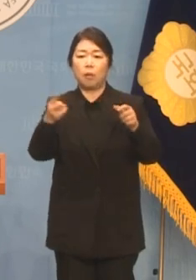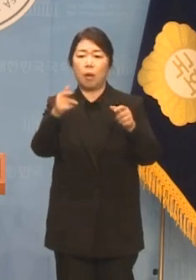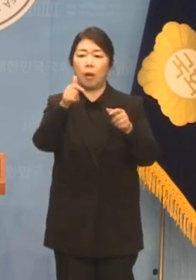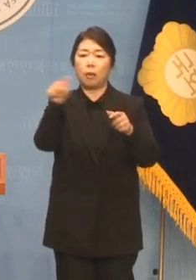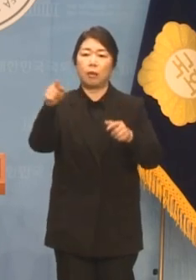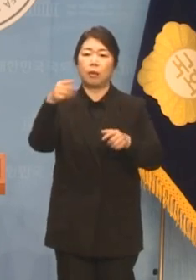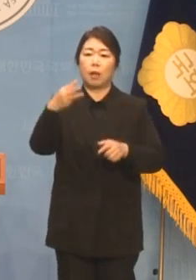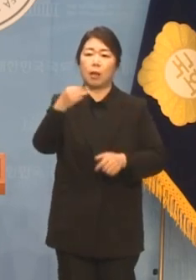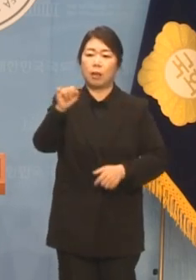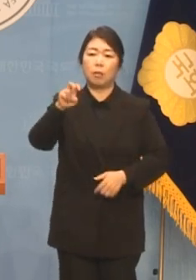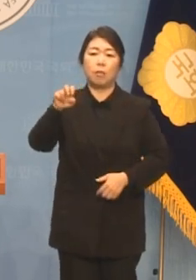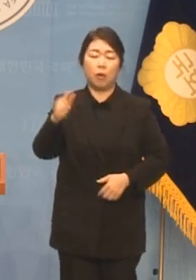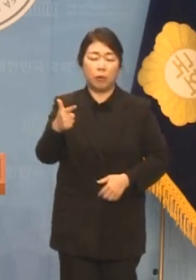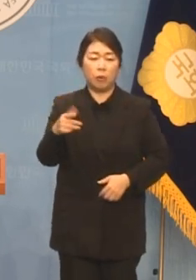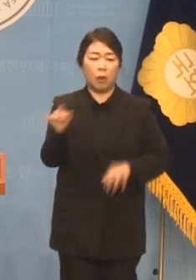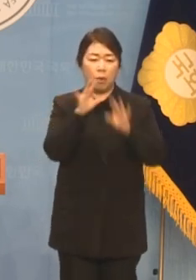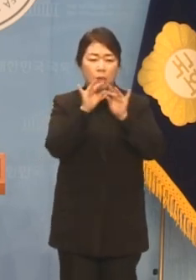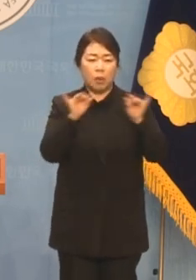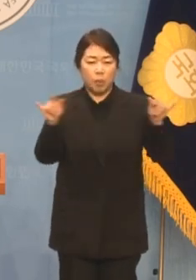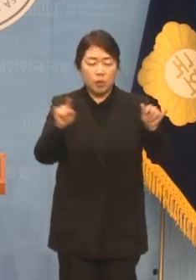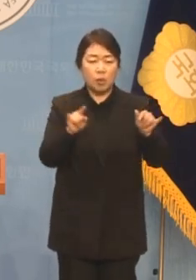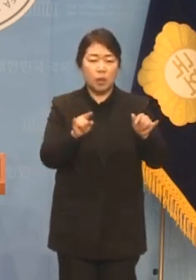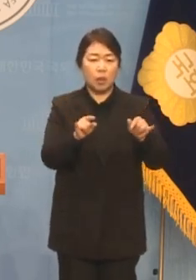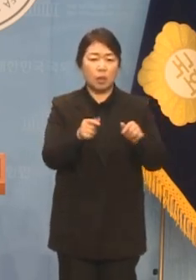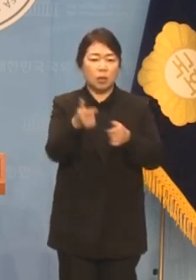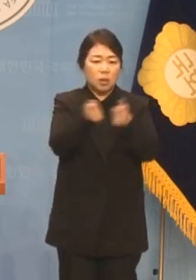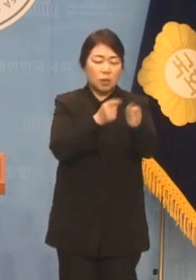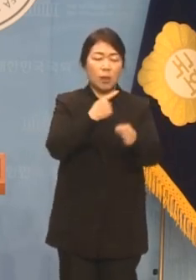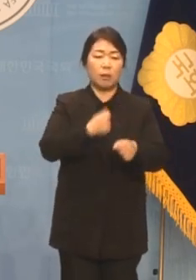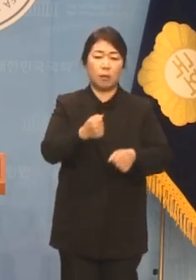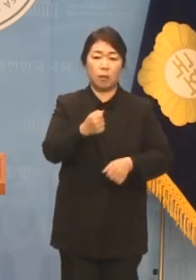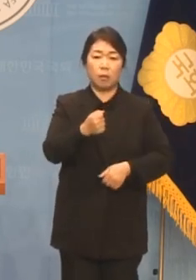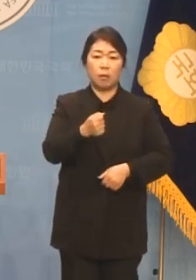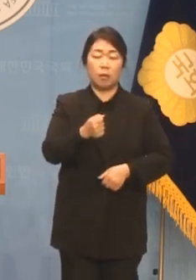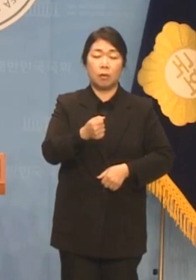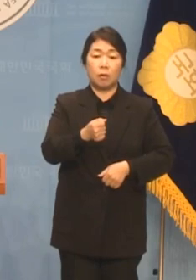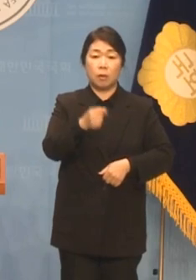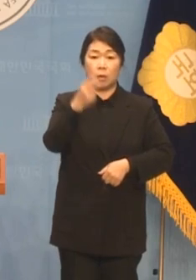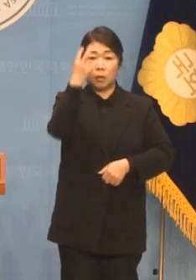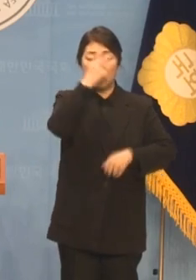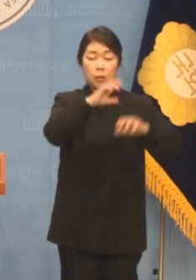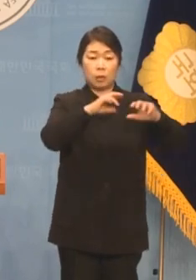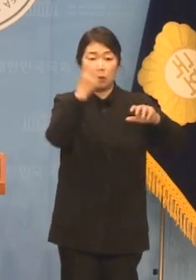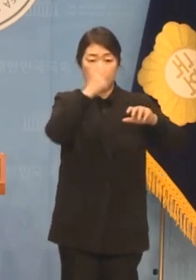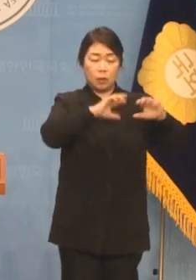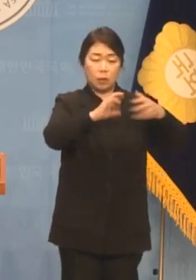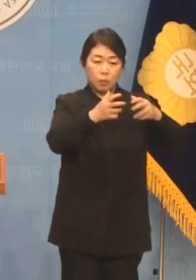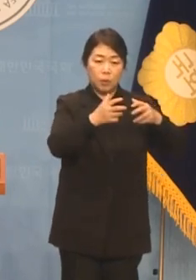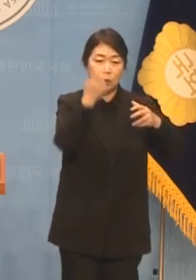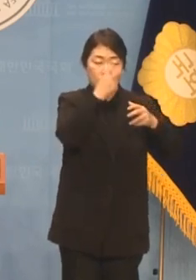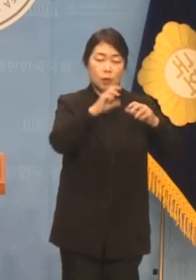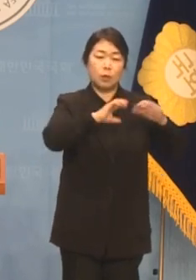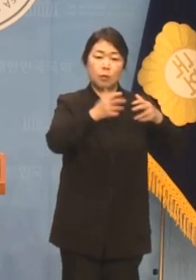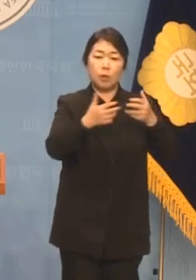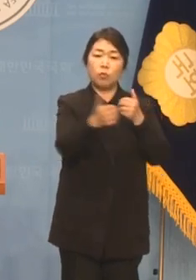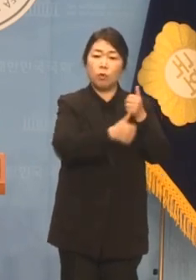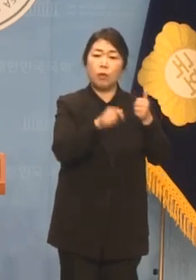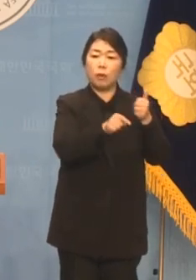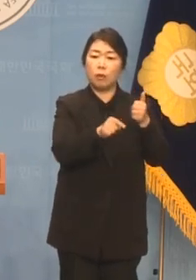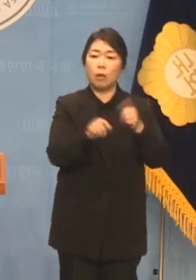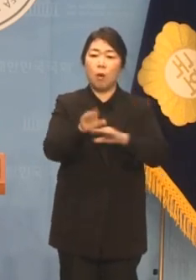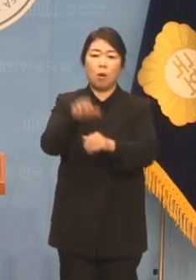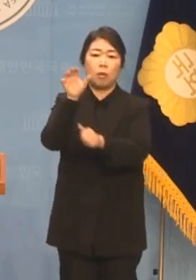심의 위원회 또다시 정부의 후견인이 되어 언론탓 언론 탄압을 시작하는 시작하려는